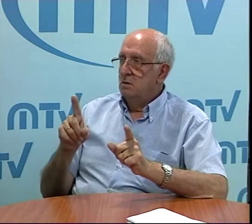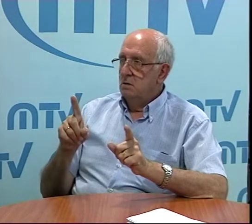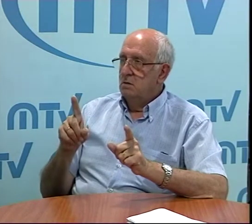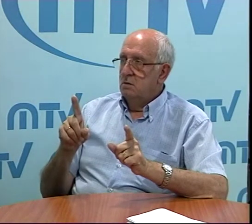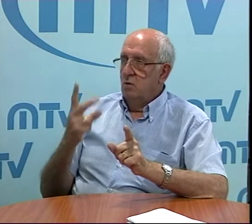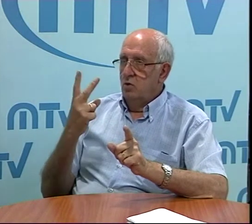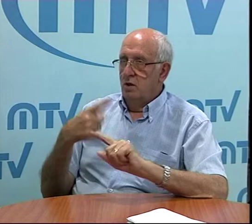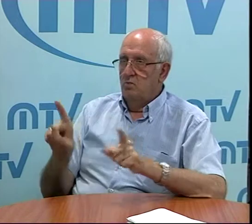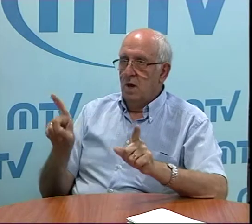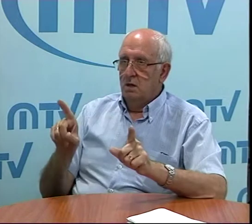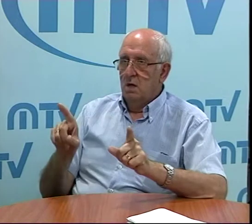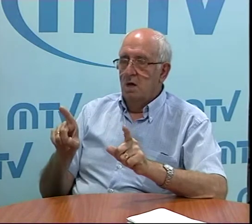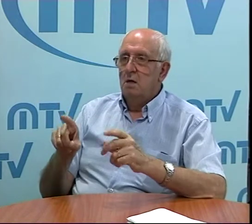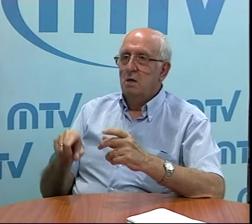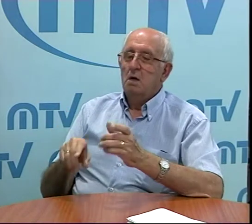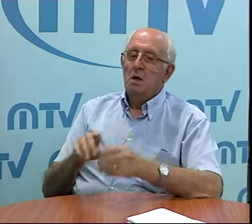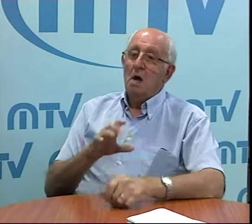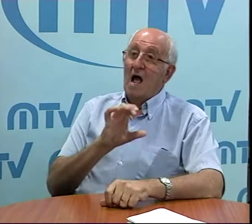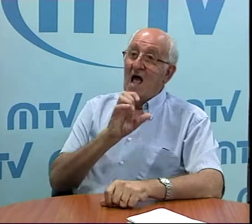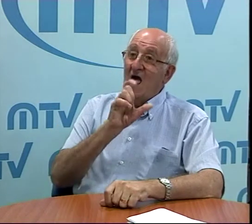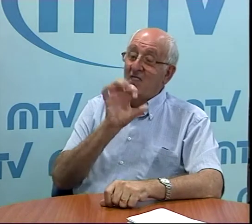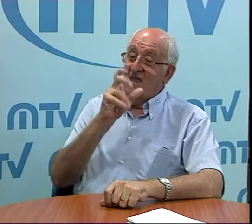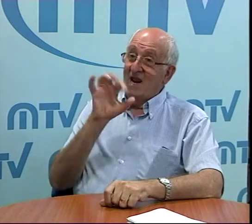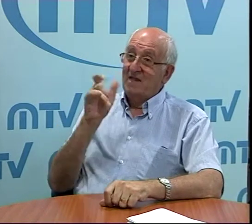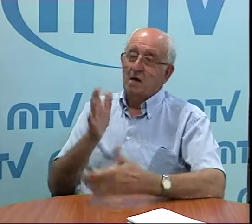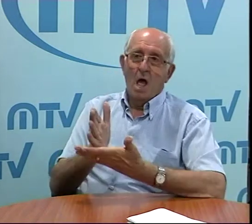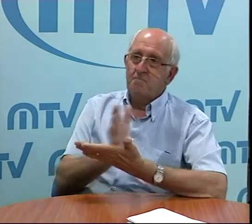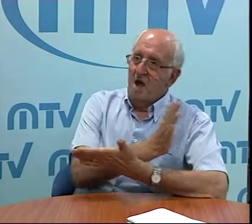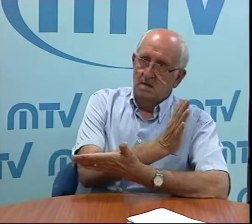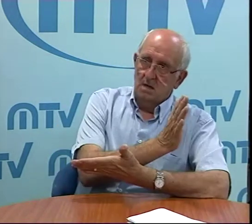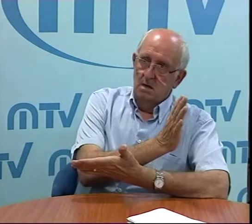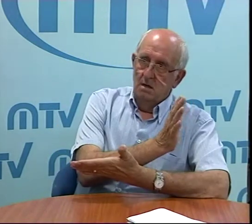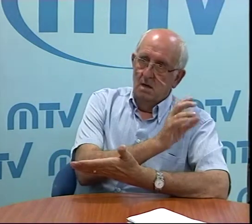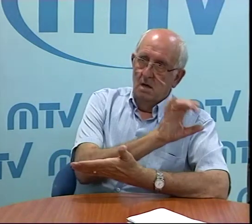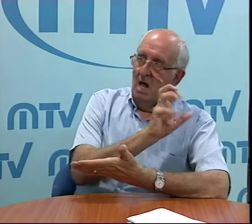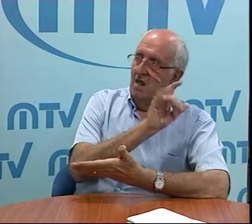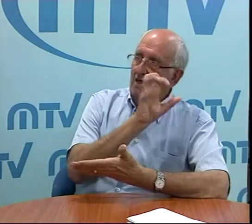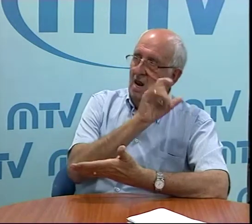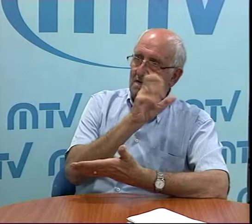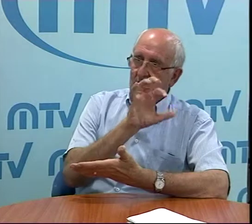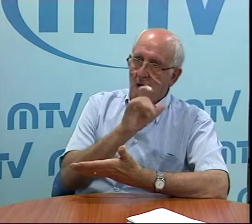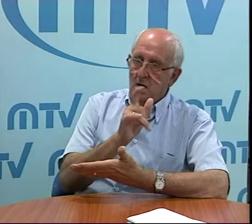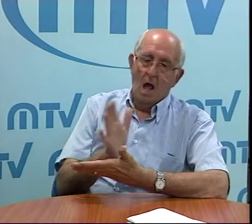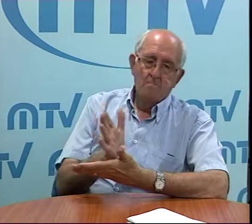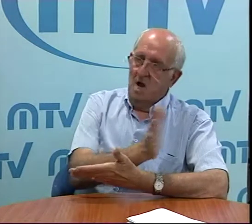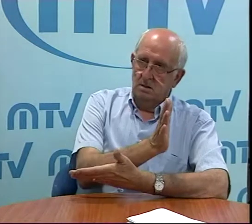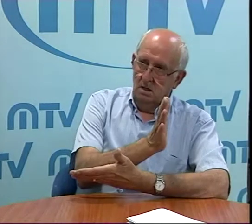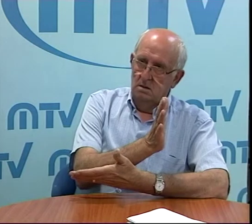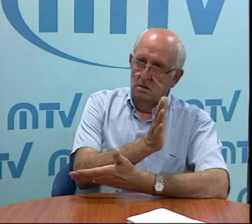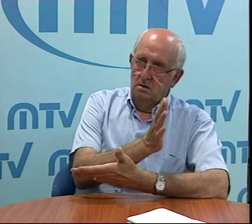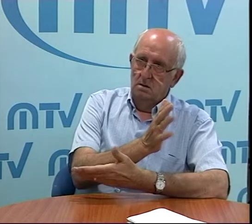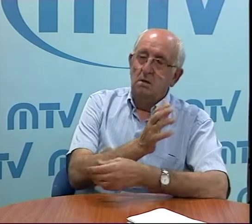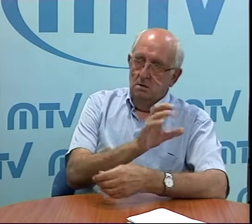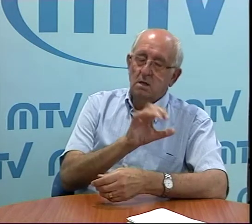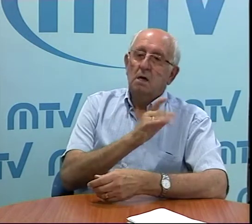Hay dos cosas diferentes, hay una cosa que hay que matizar ahí. El dactilológico sería el abecedario